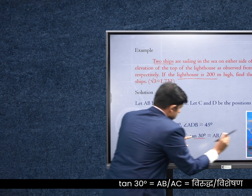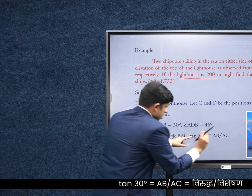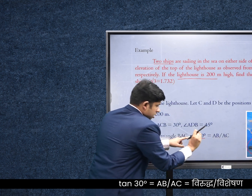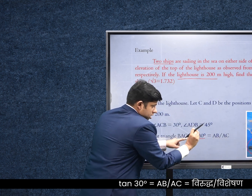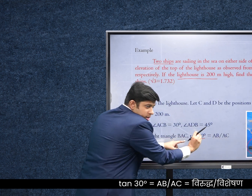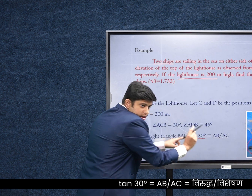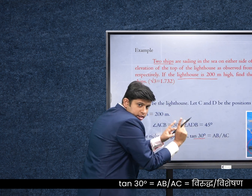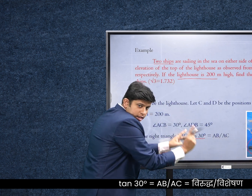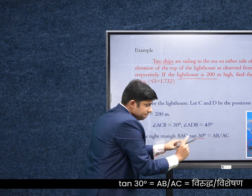छेद विशेषण.